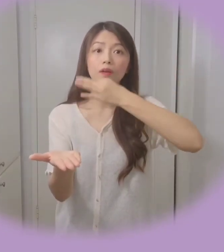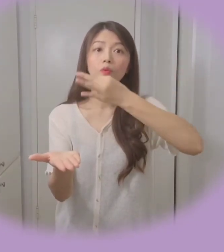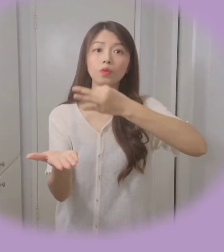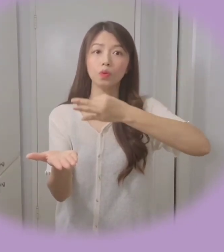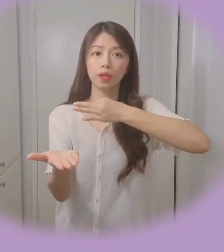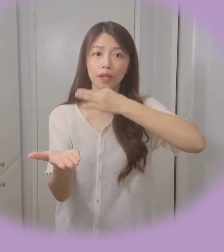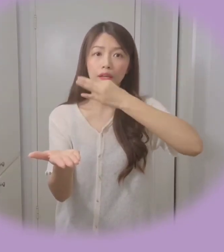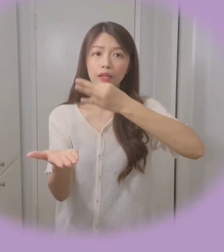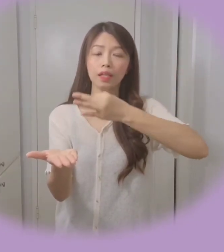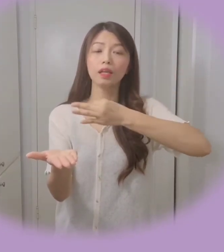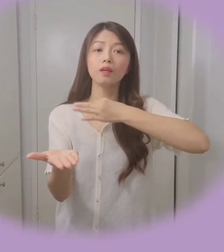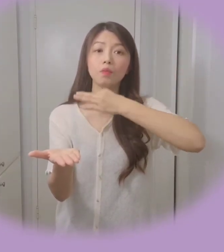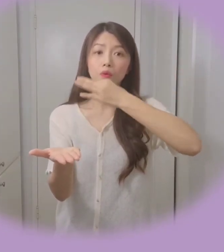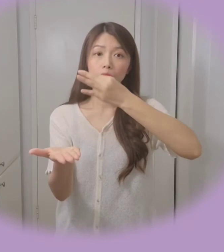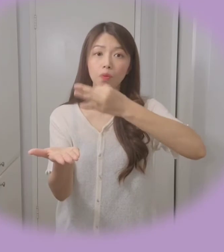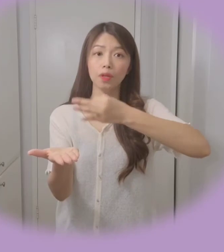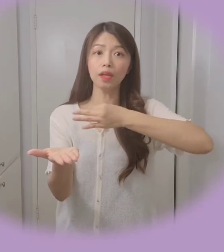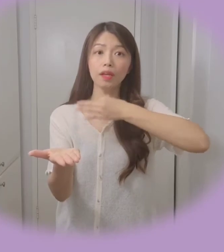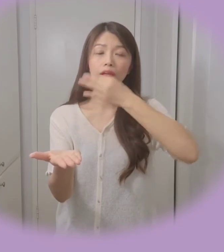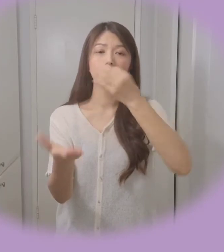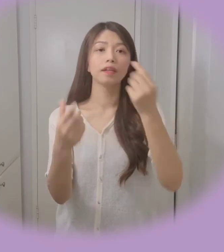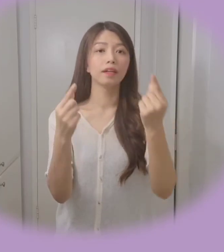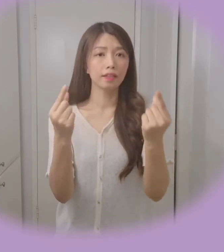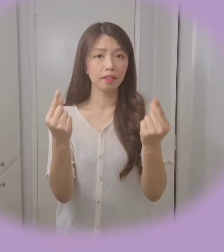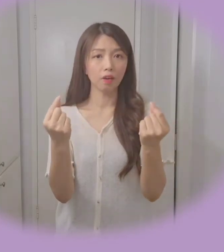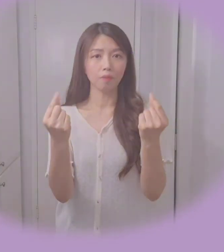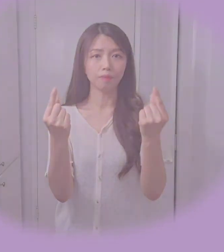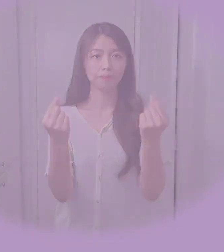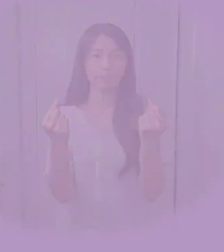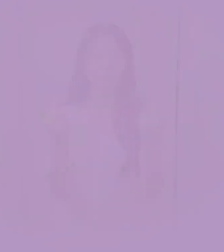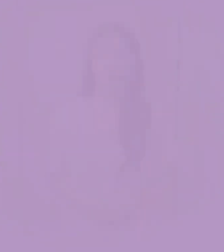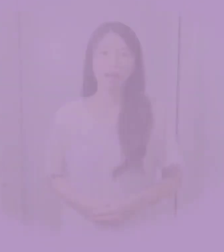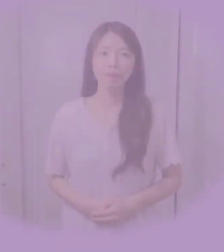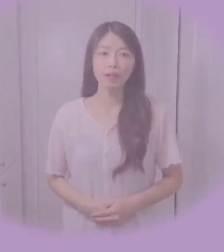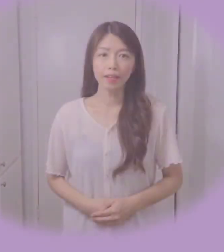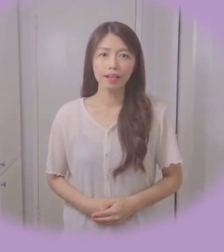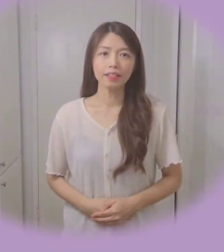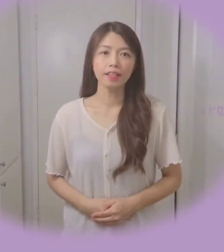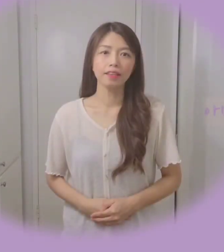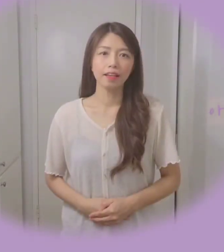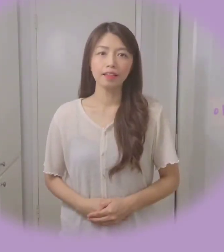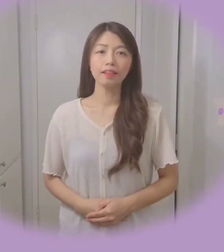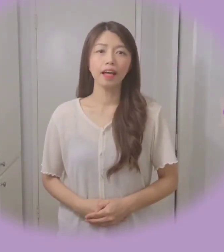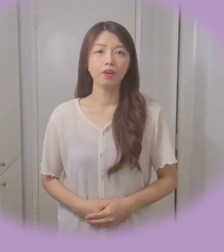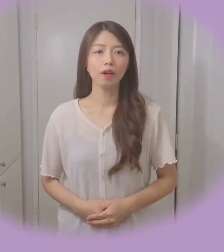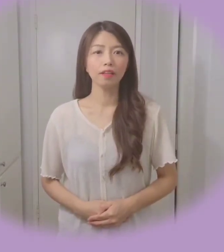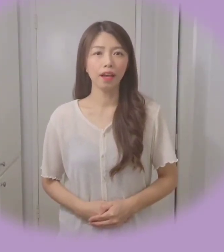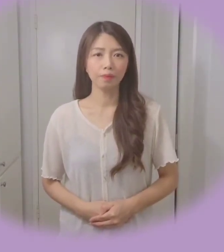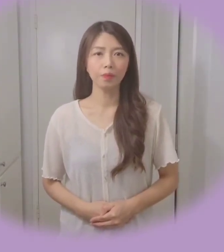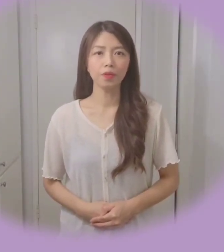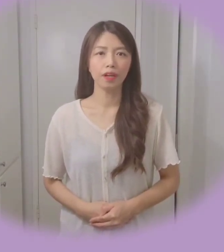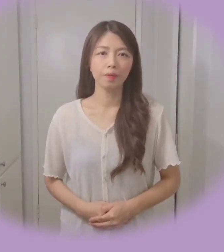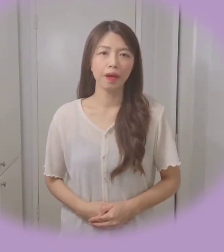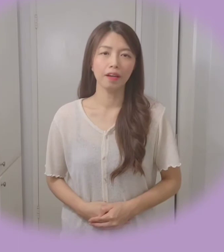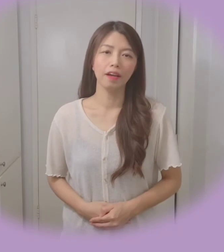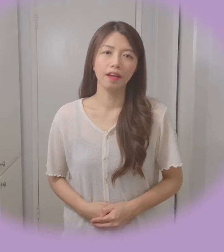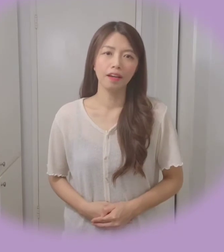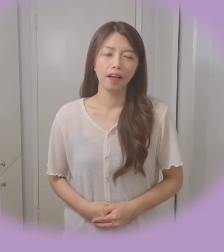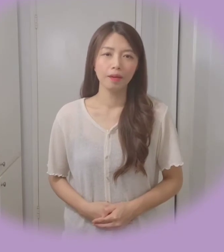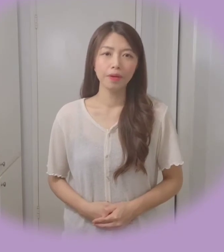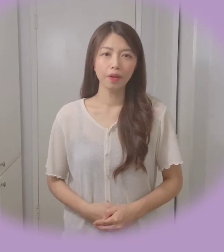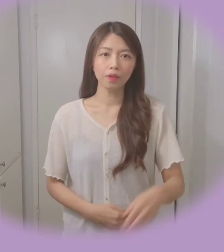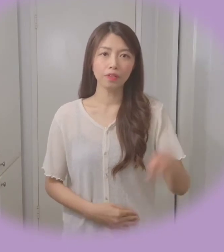붙여주셔서 이렇게 목소리, 목소리처럼. 아마 잘 지낸다는 다정한